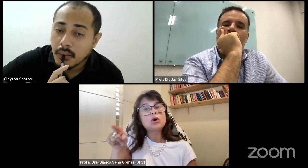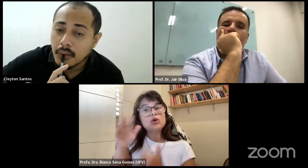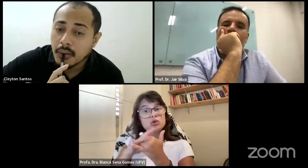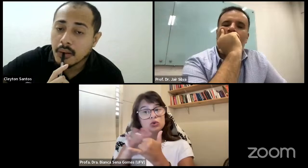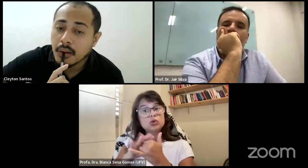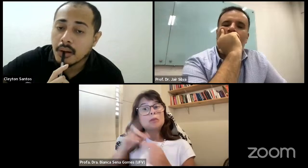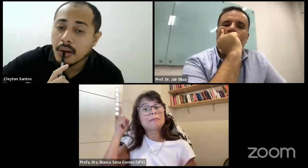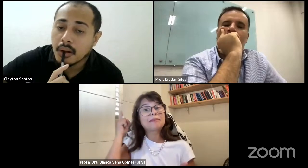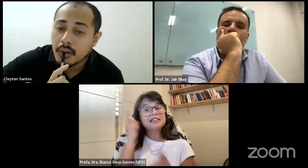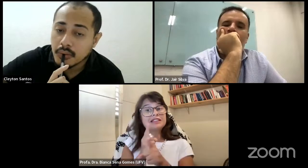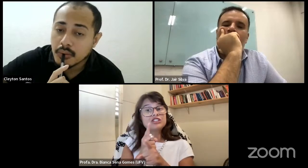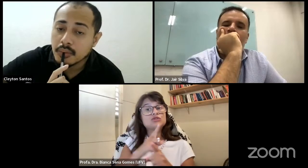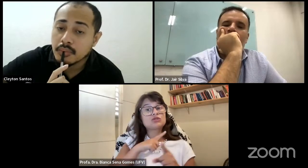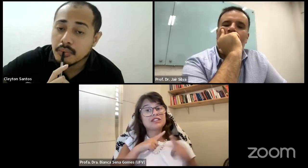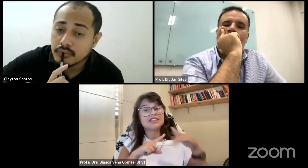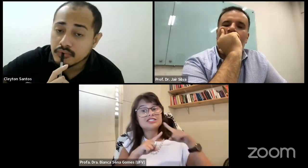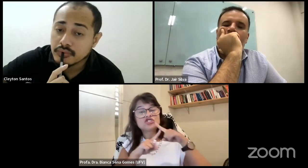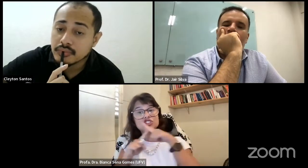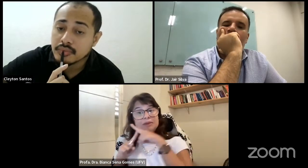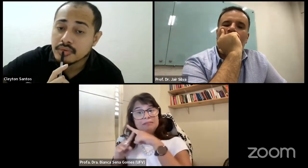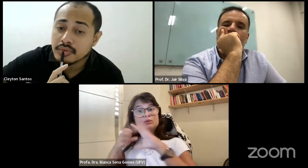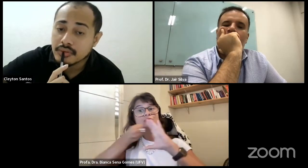YouTube.